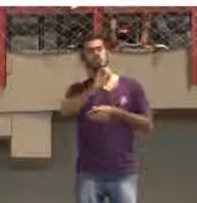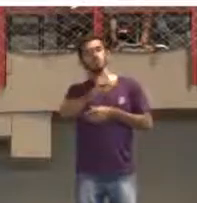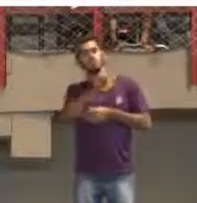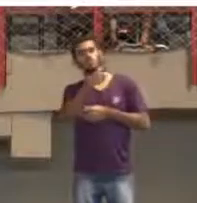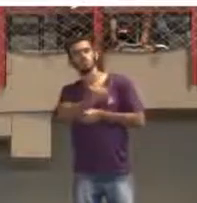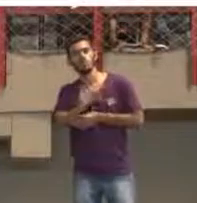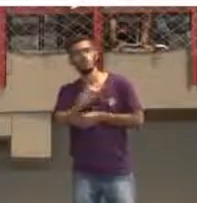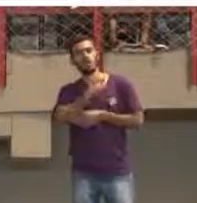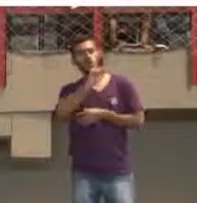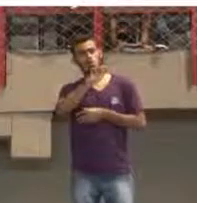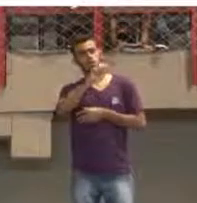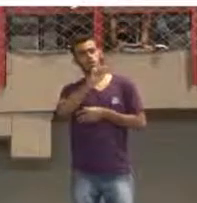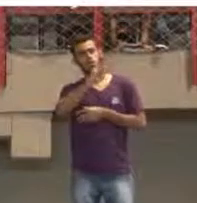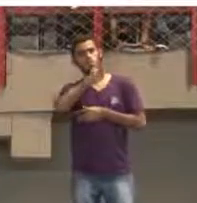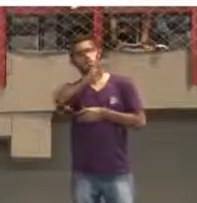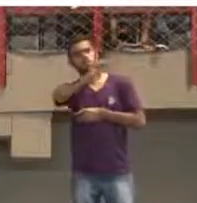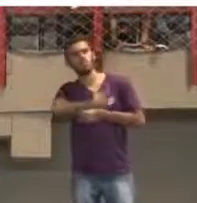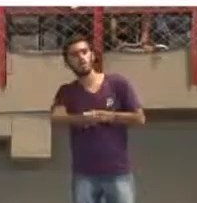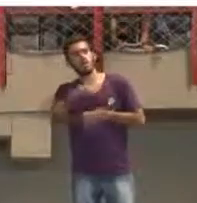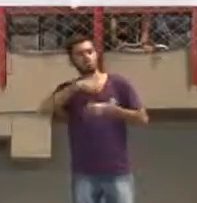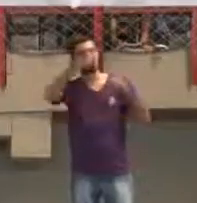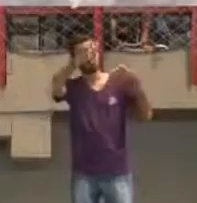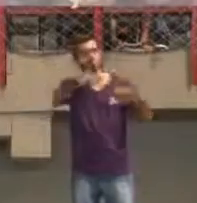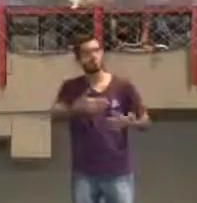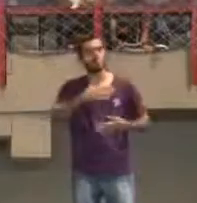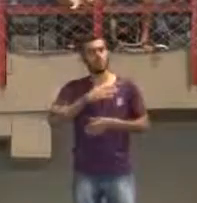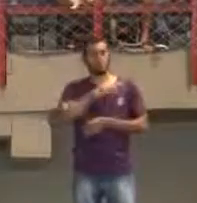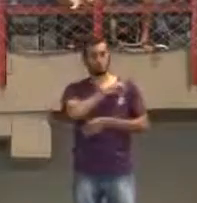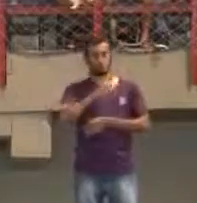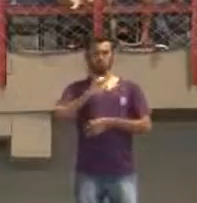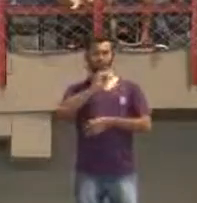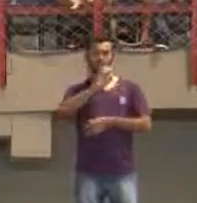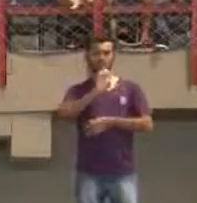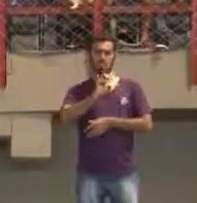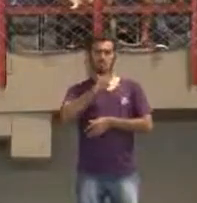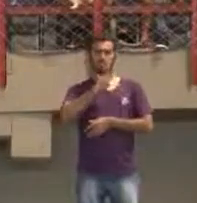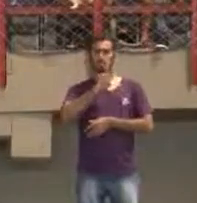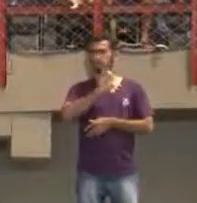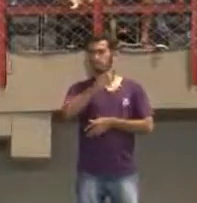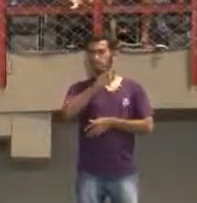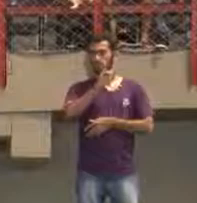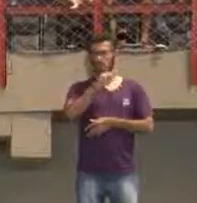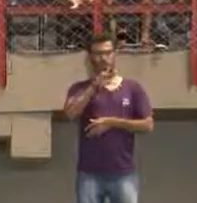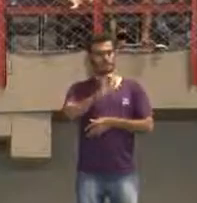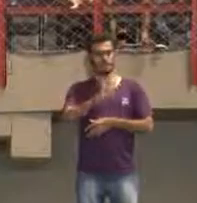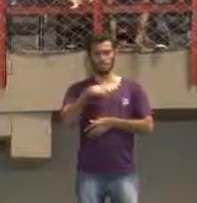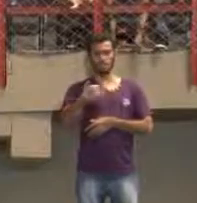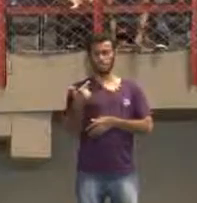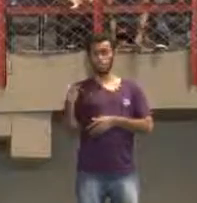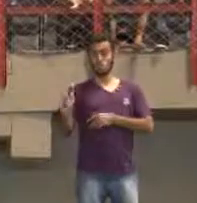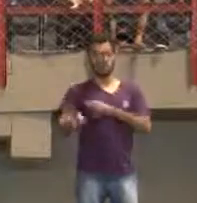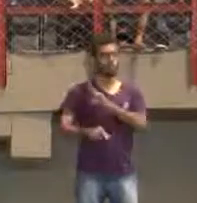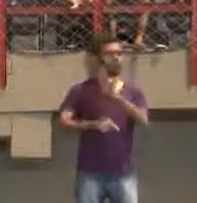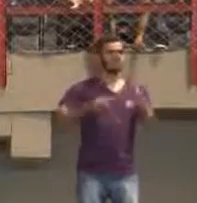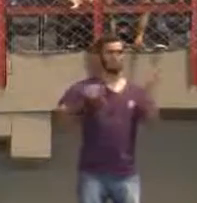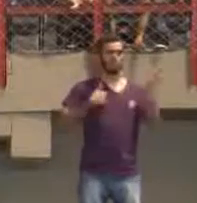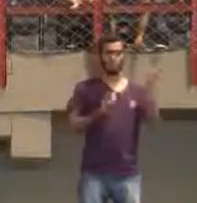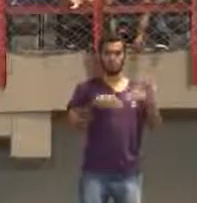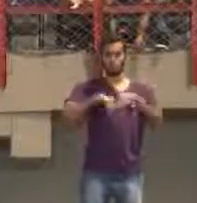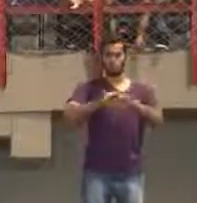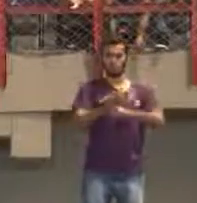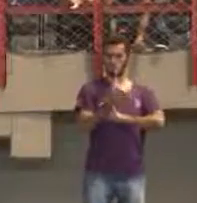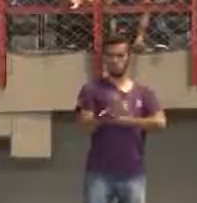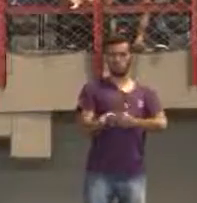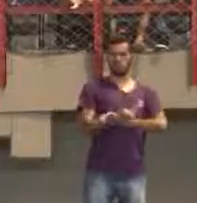que diz assim o meu nome é Severino não tenho outro de pia professor